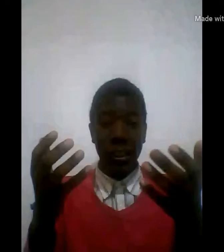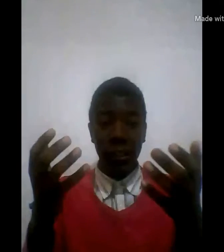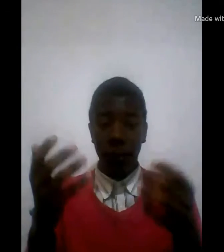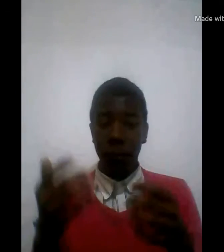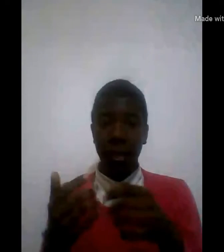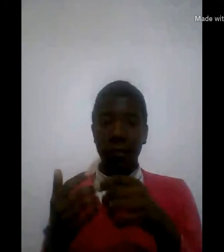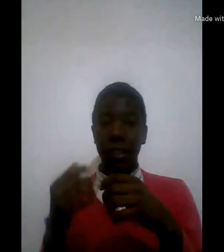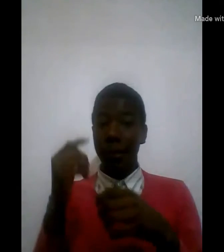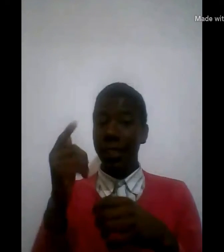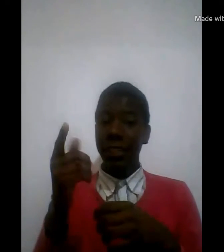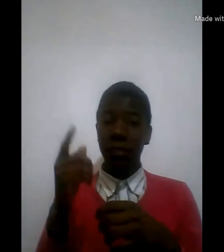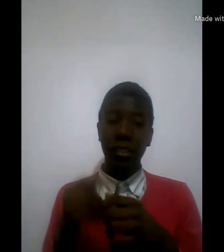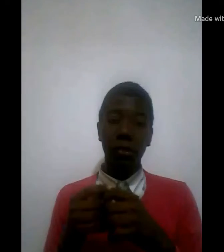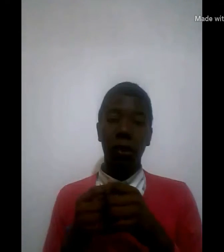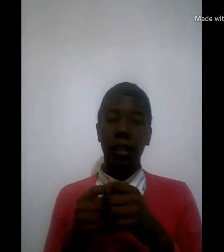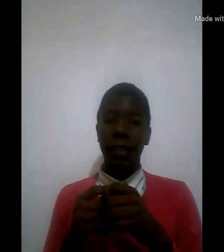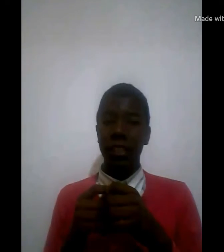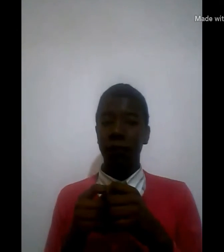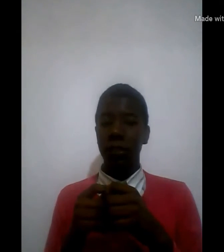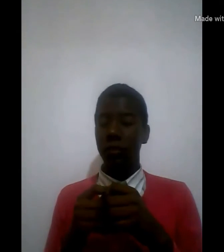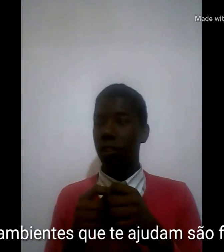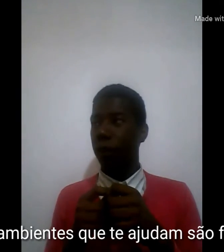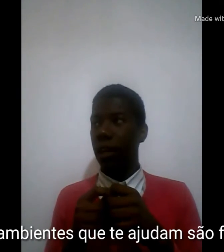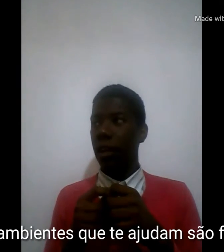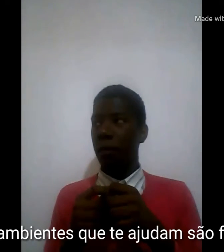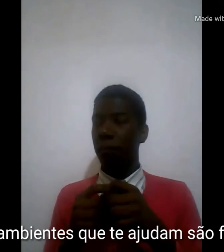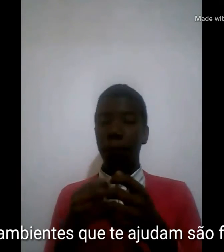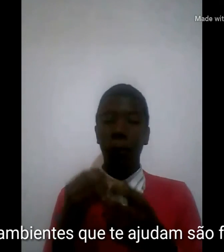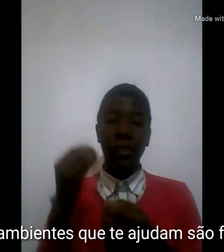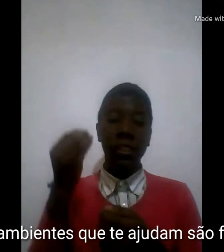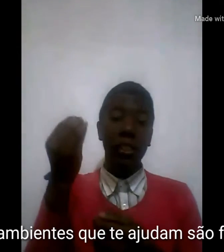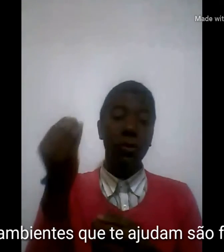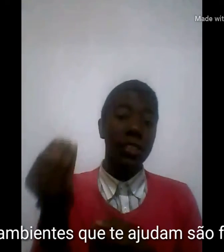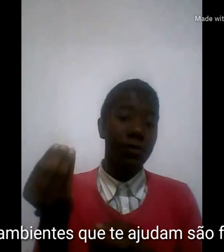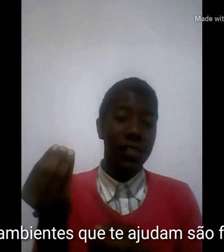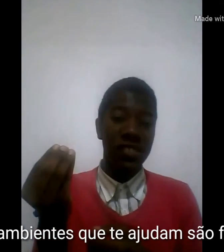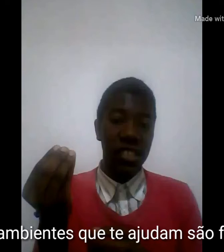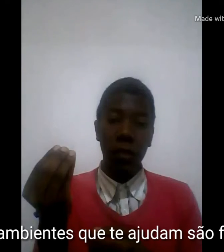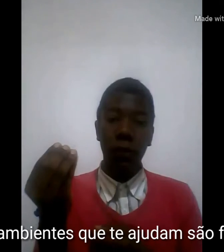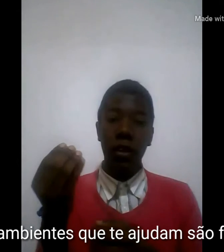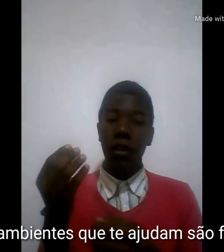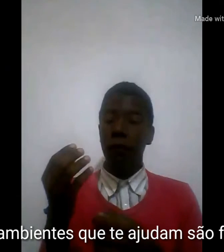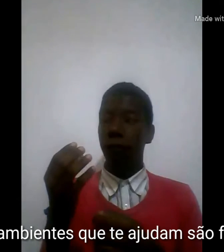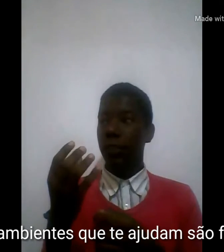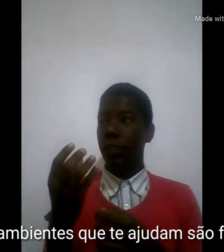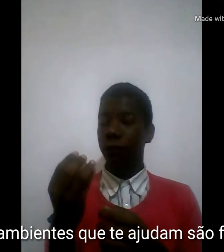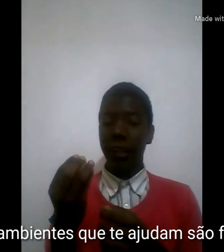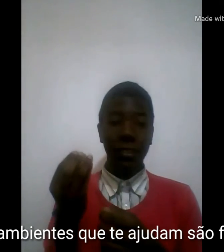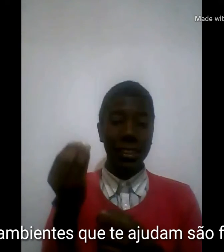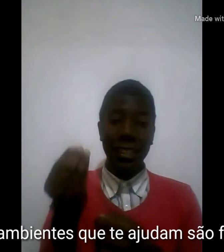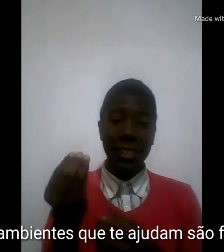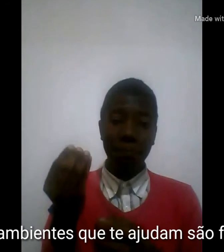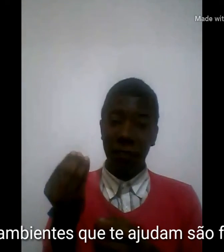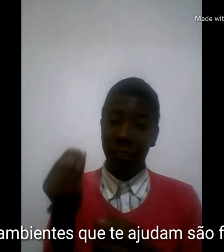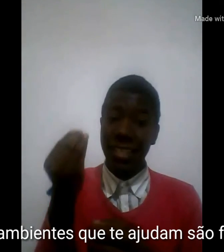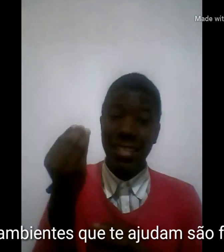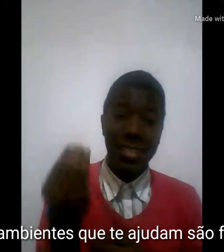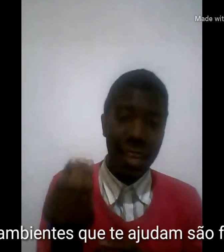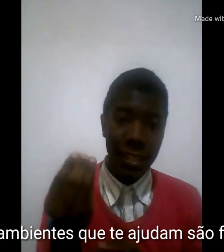proporcionar esses bons momentos. E também tem a questão da escola, né? Se você não tiver uma boa instituição de ensino, você não vai conseguir prevalecer,